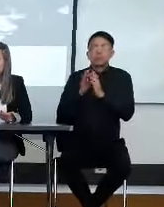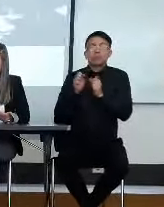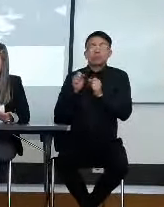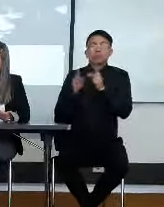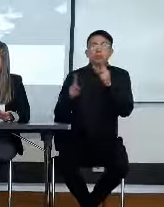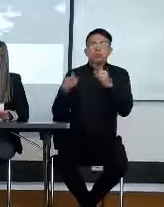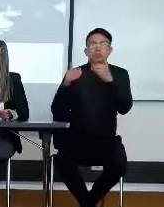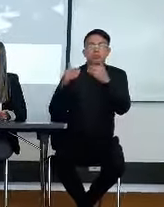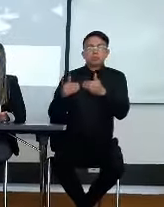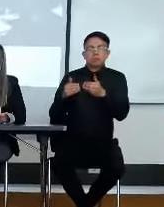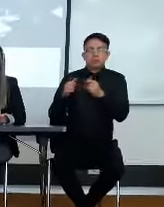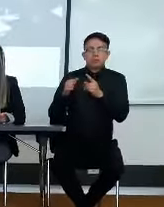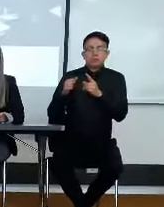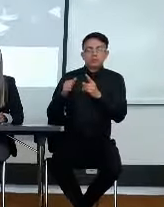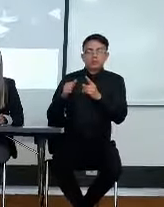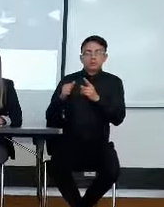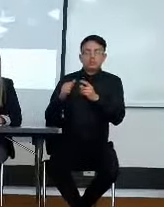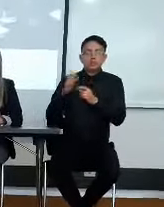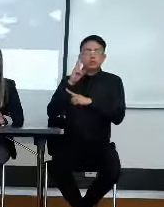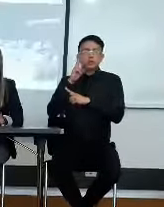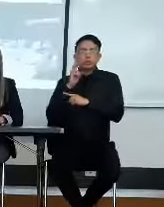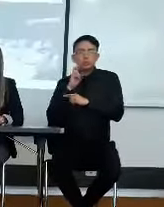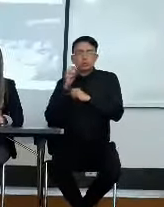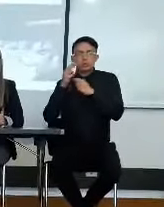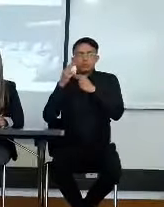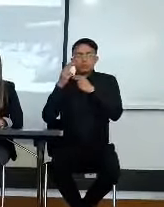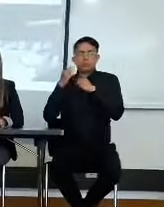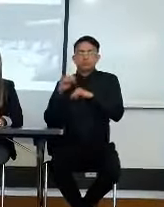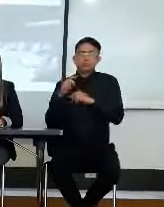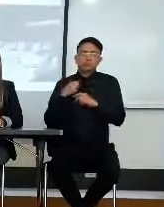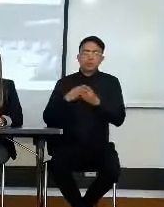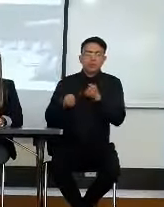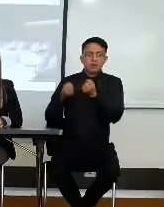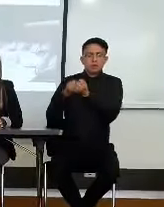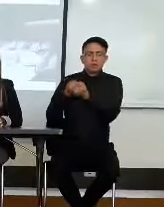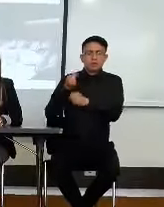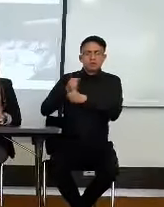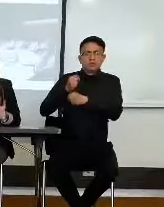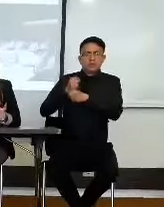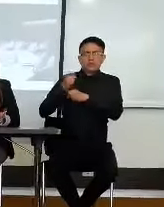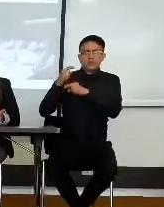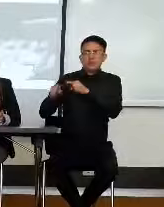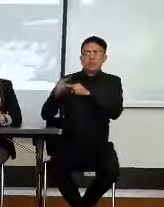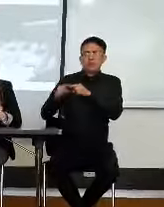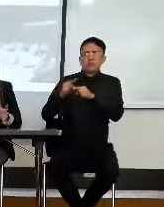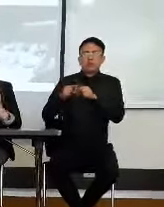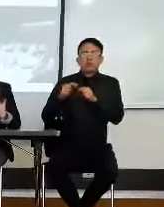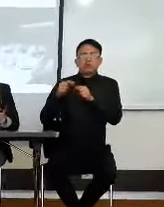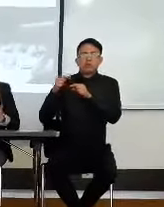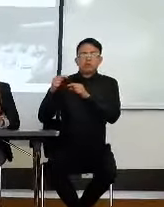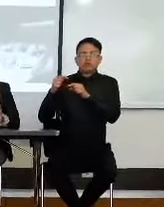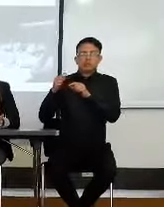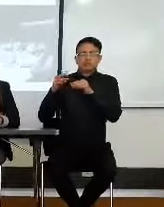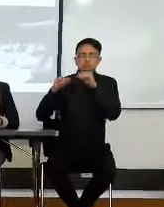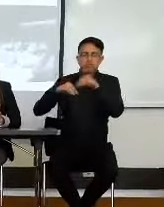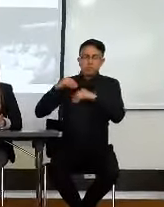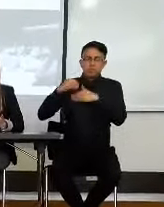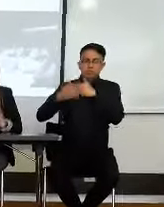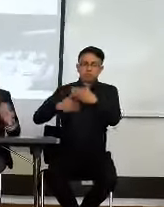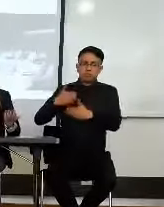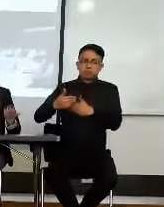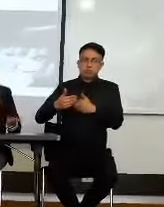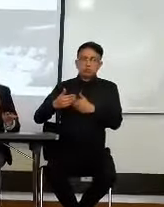una herramienta que ha contado con el trabajo de Consuelo y de otras personas, incluido el equipo de ProFamilia, retroalimentándola,